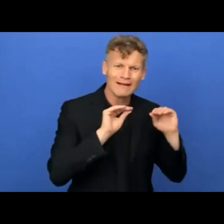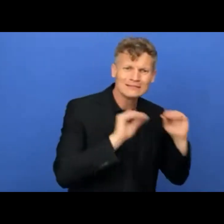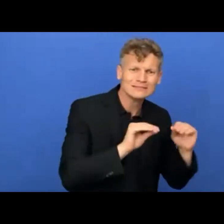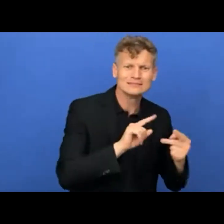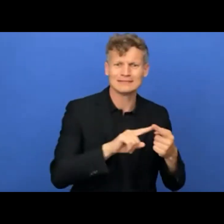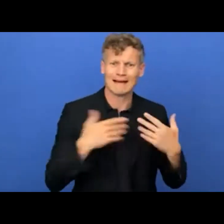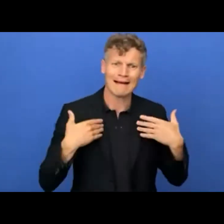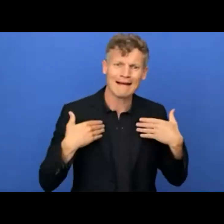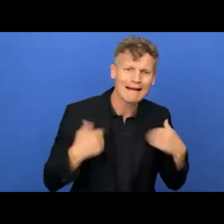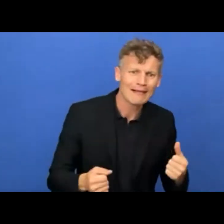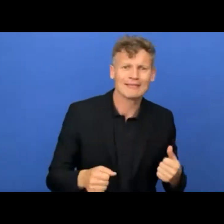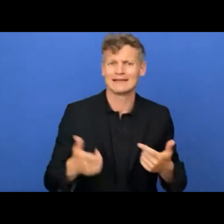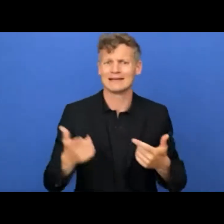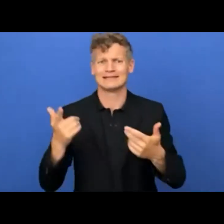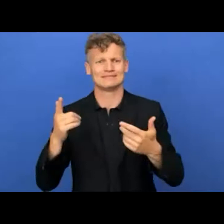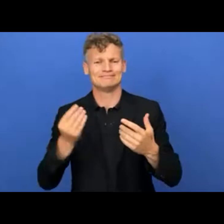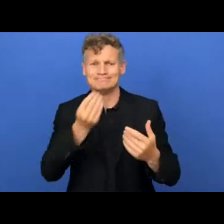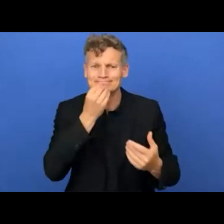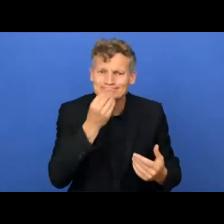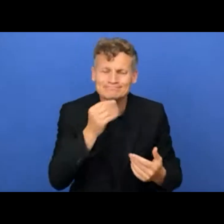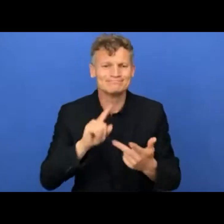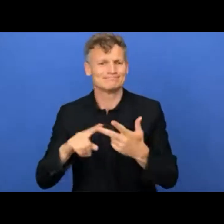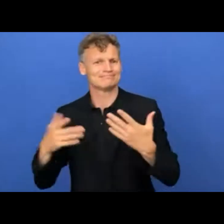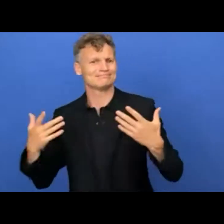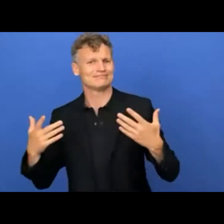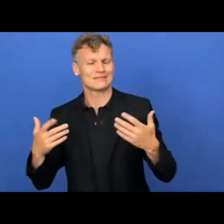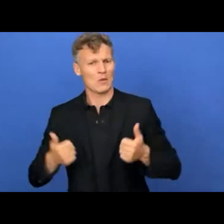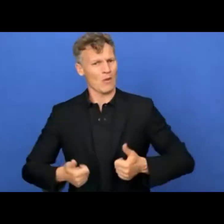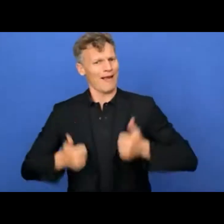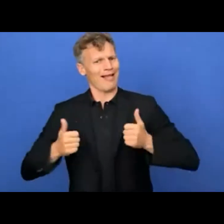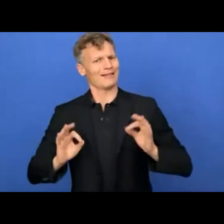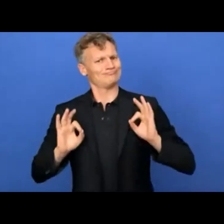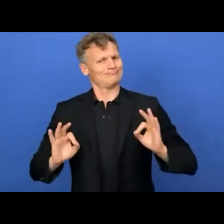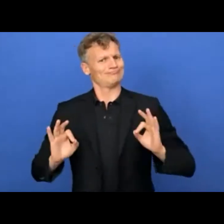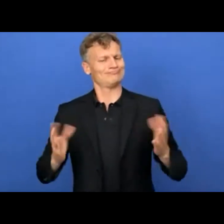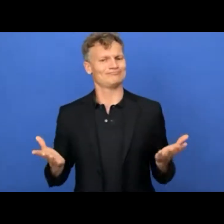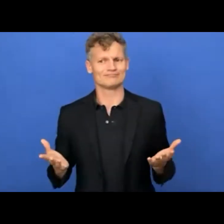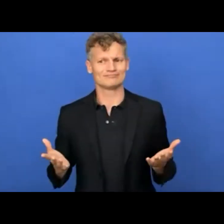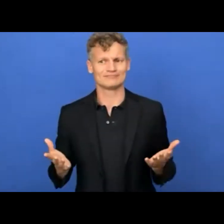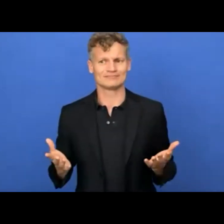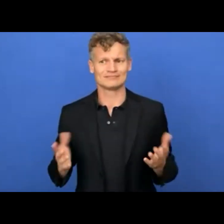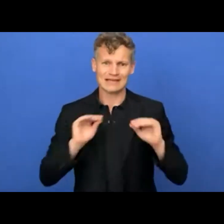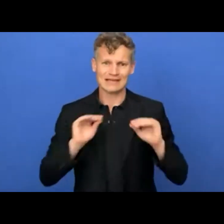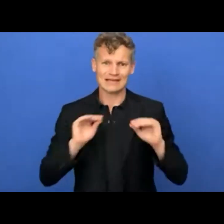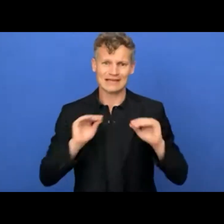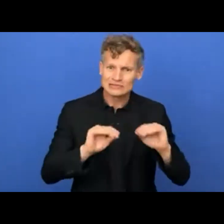la protection et le bien-être. Seules des politiques